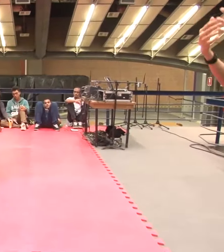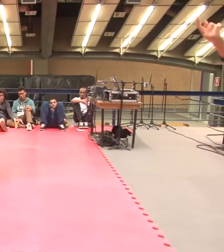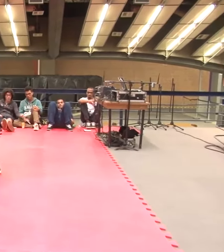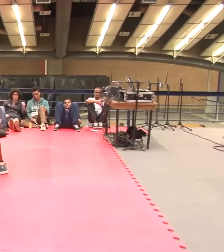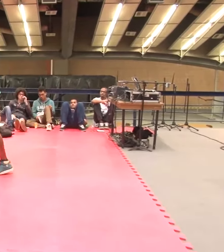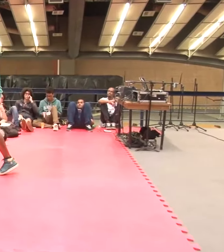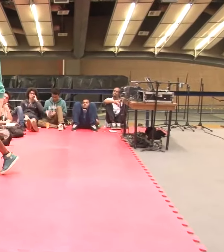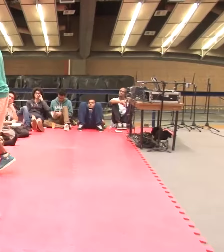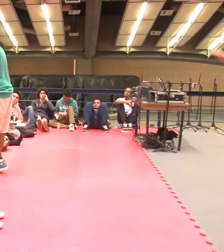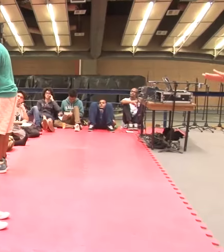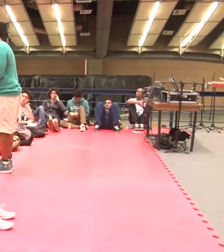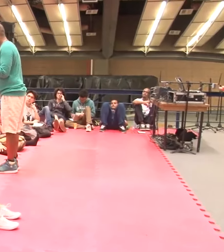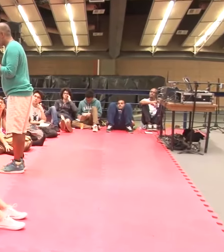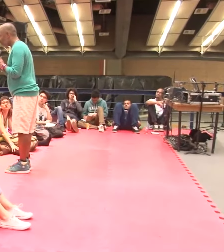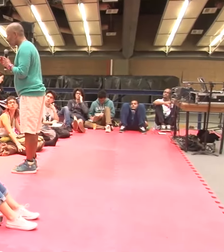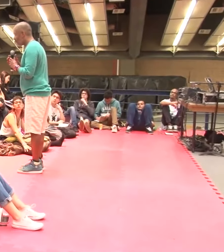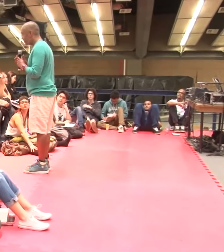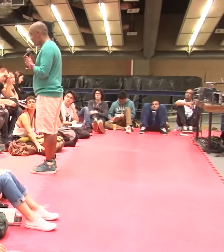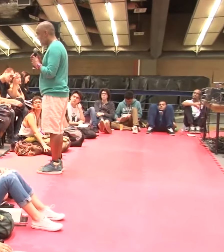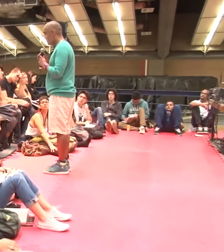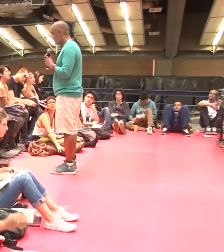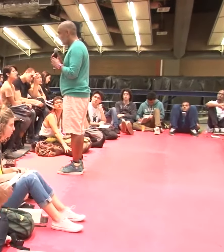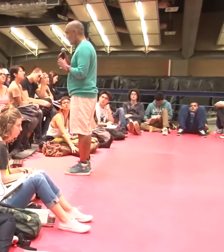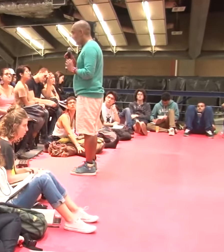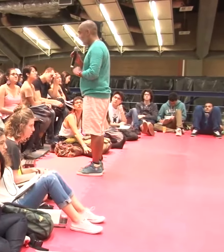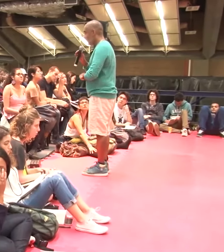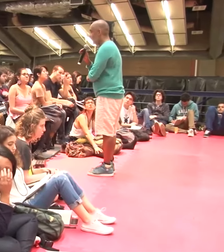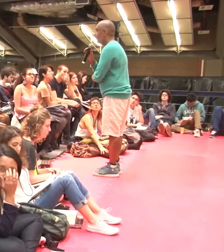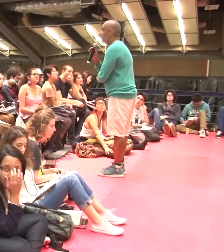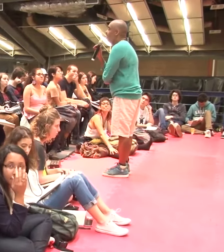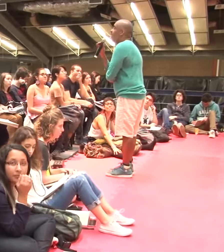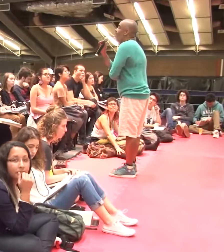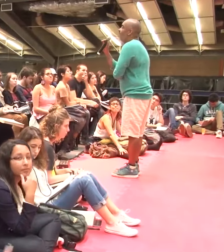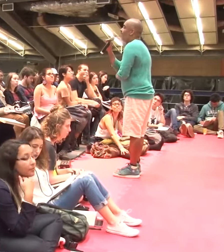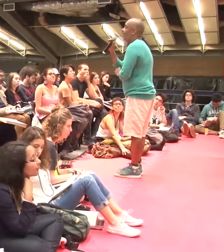está acostumado, por exemplo, a lidar com as pequenas metáforas do dia a dia, não é?